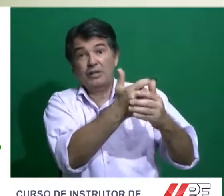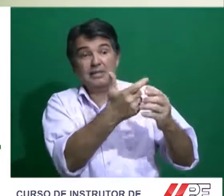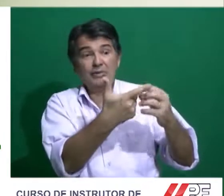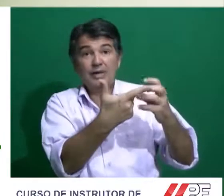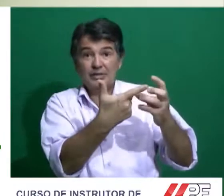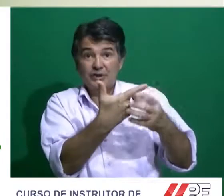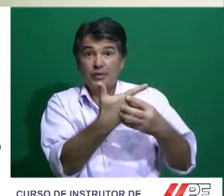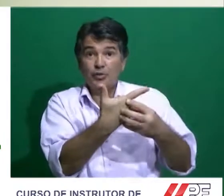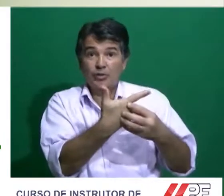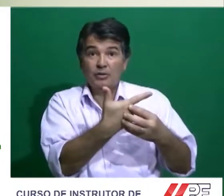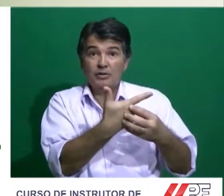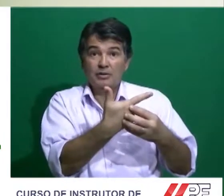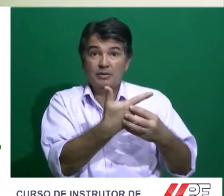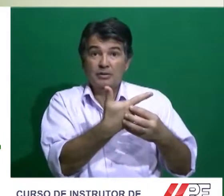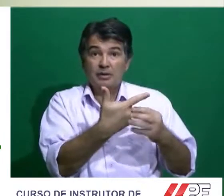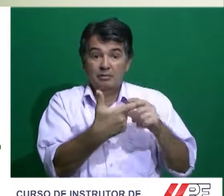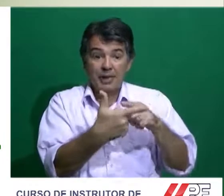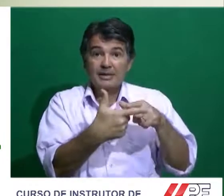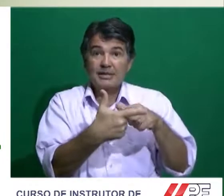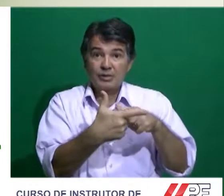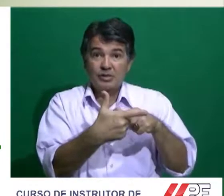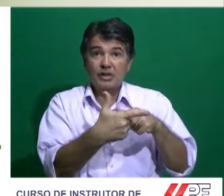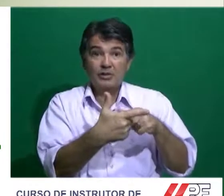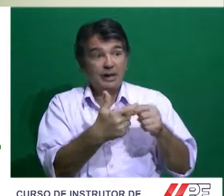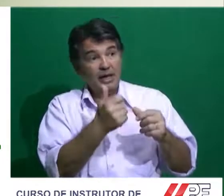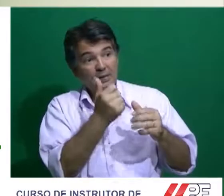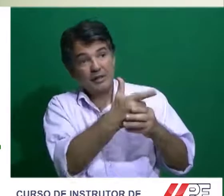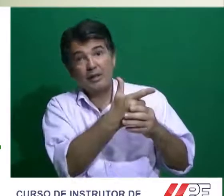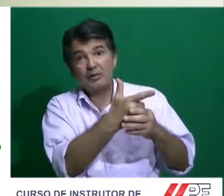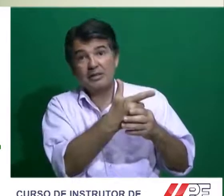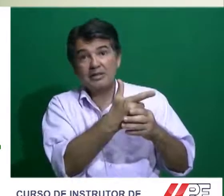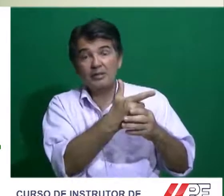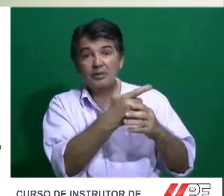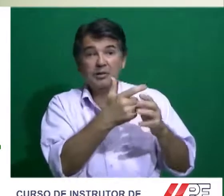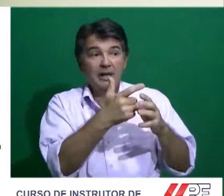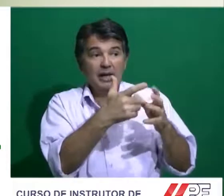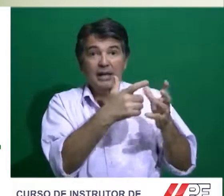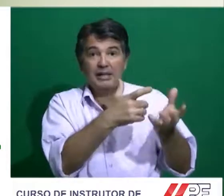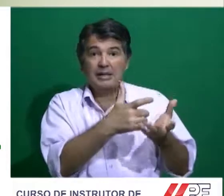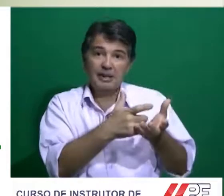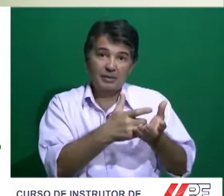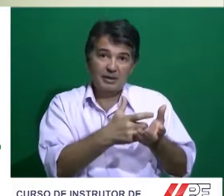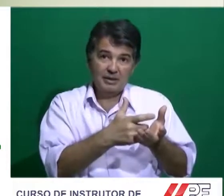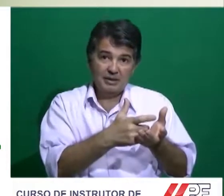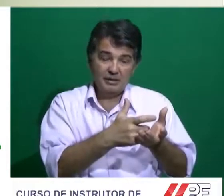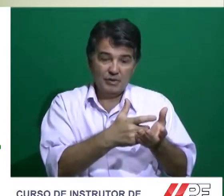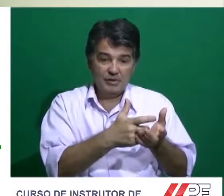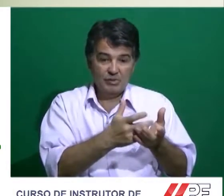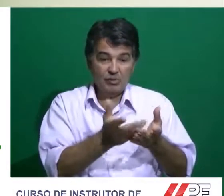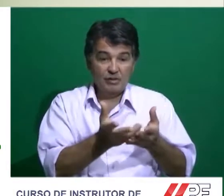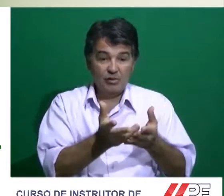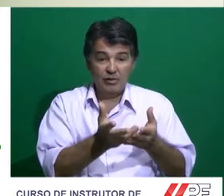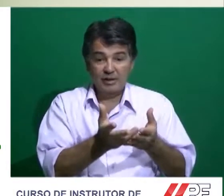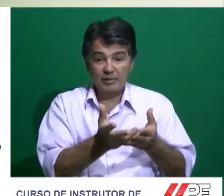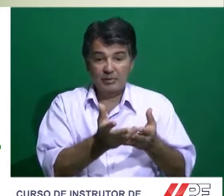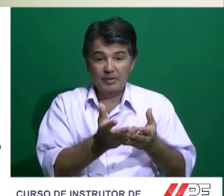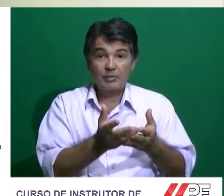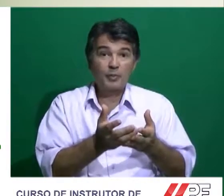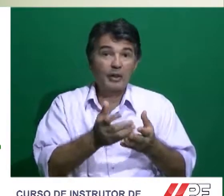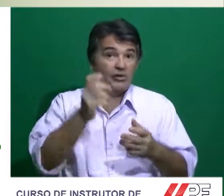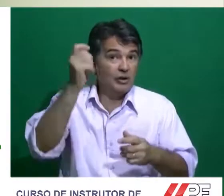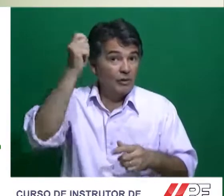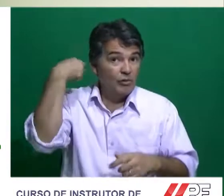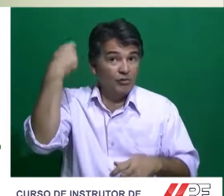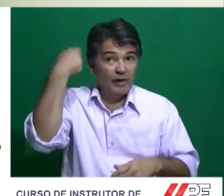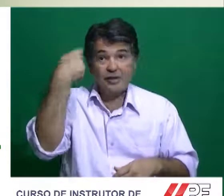Está utilizando o classificador. Passa a ser o sinal da arma e está utilizando. Então é exatamente essa situação. Ele coloca também,